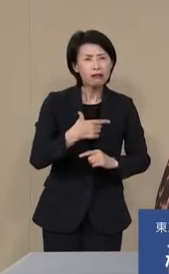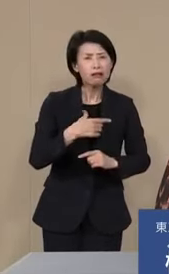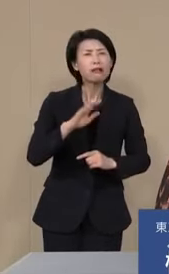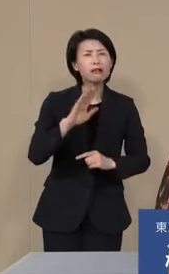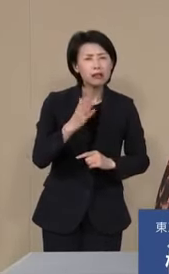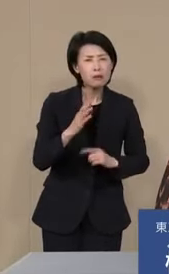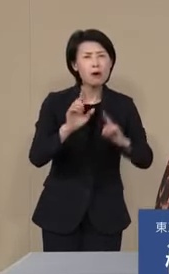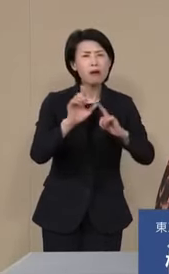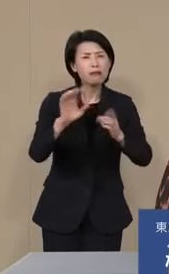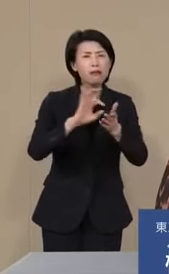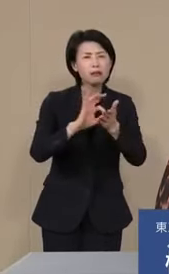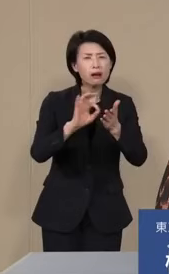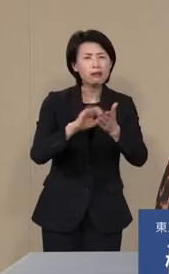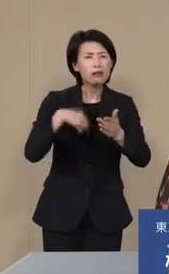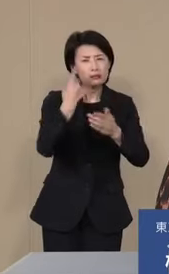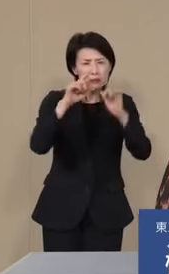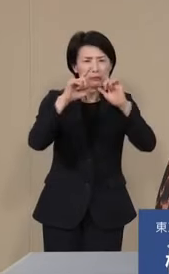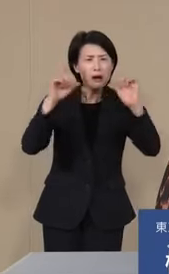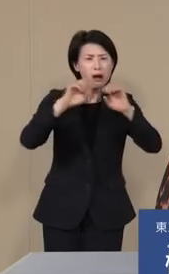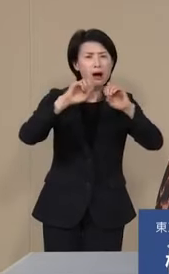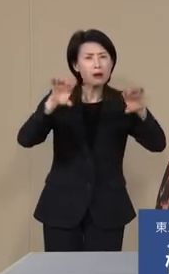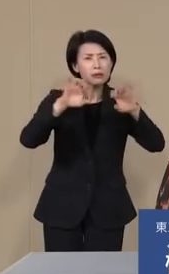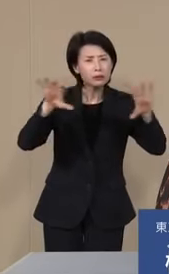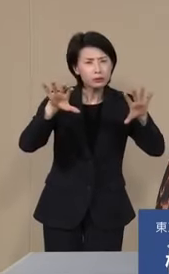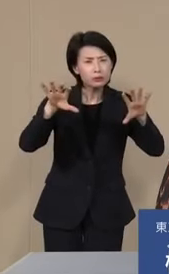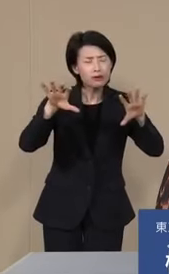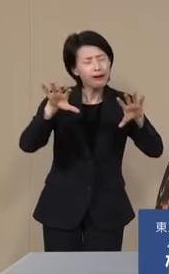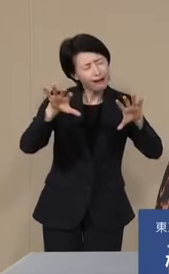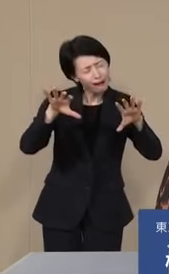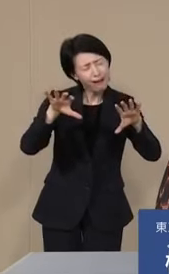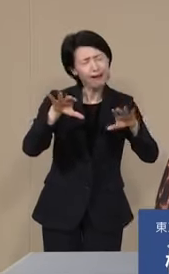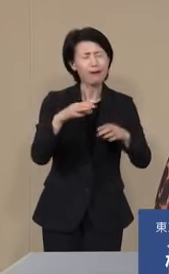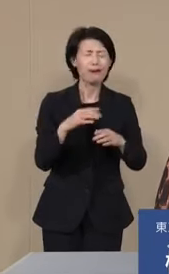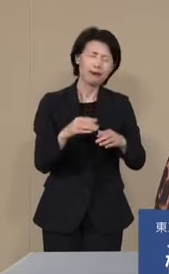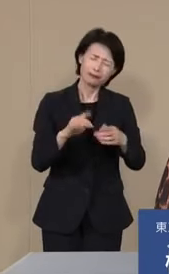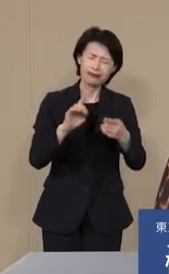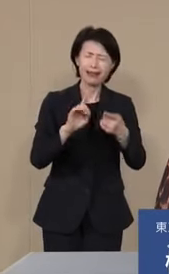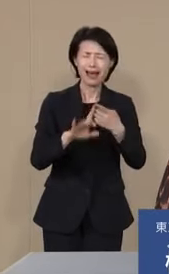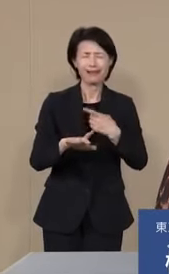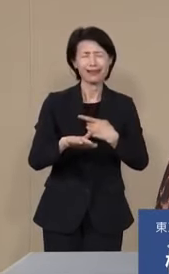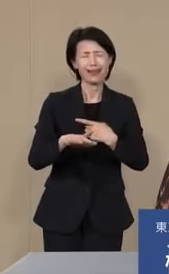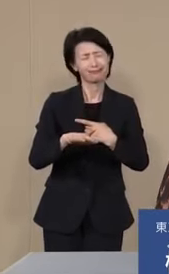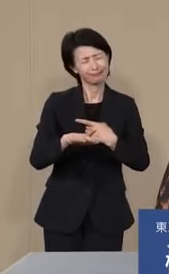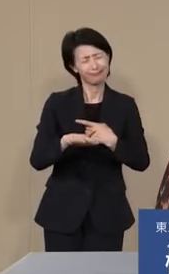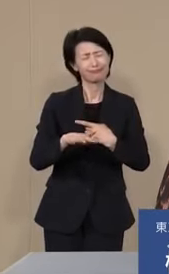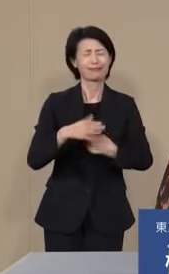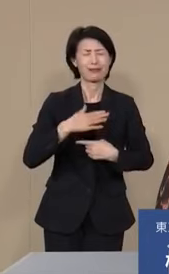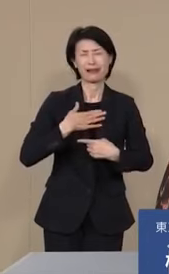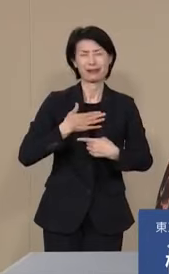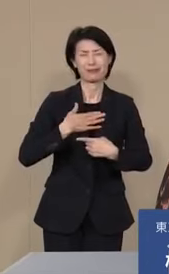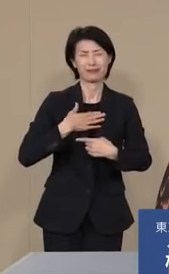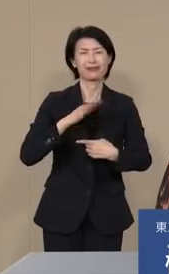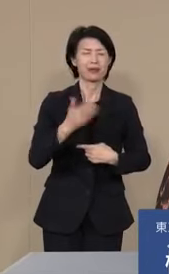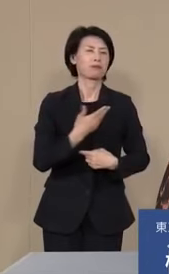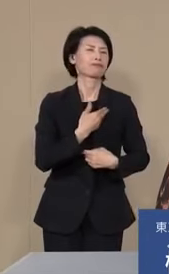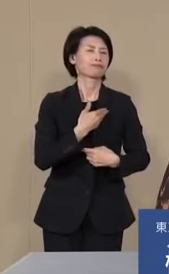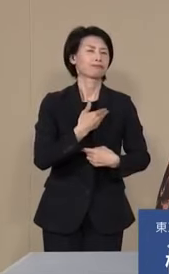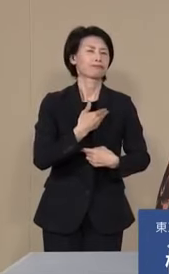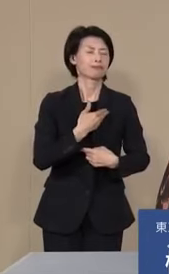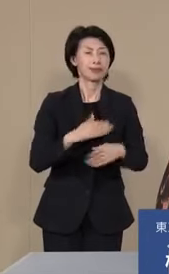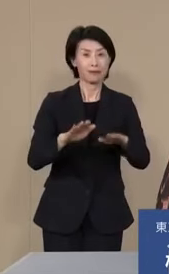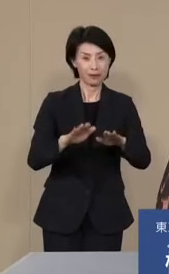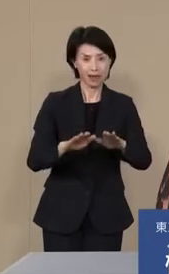ずNHKを使ってアピールするとかとんでもないアイロニーだと思うでもあえてここでNHK問題について